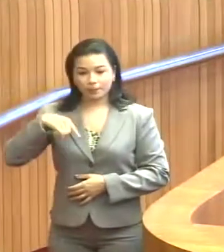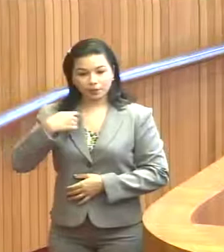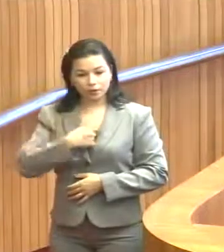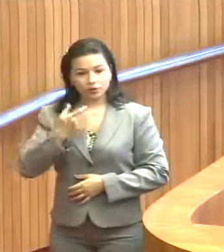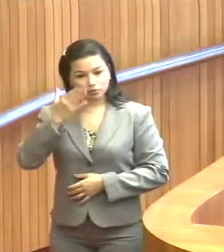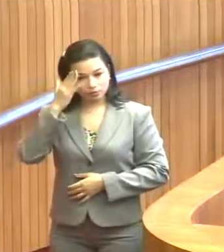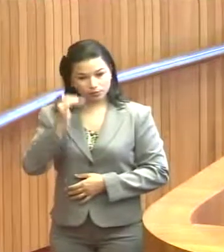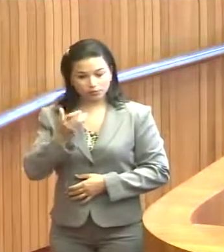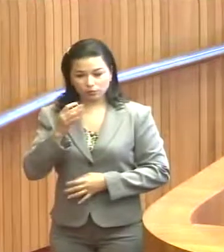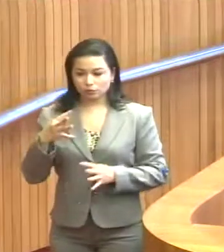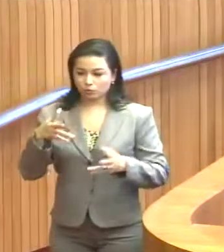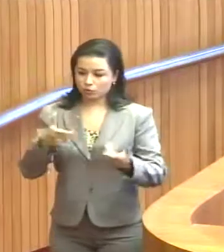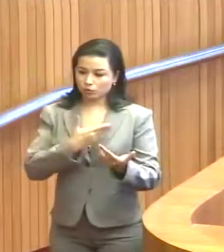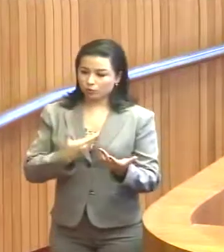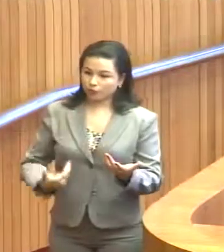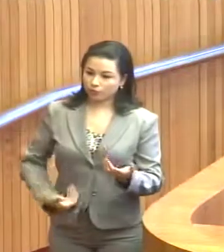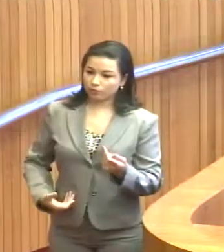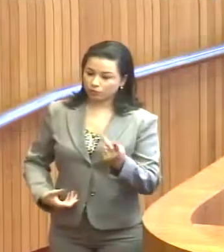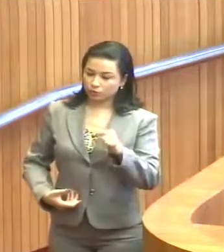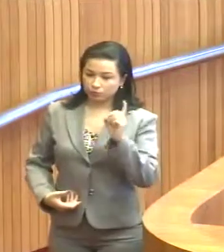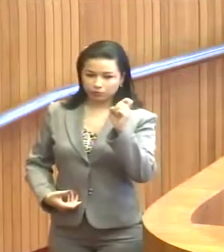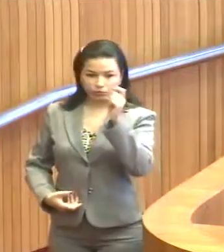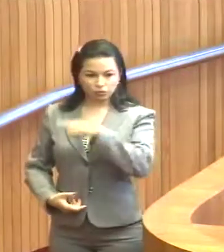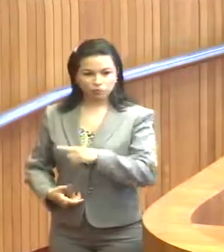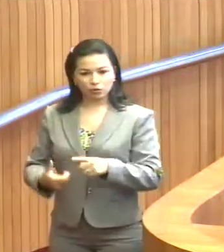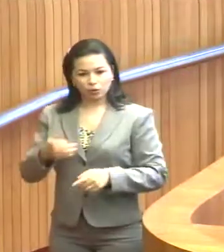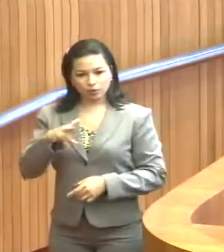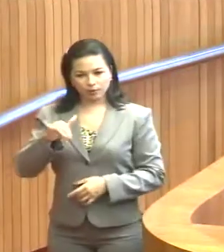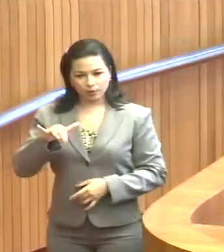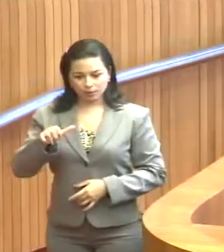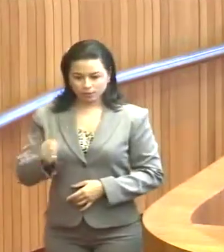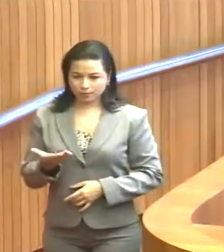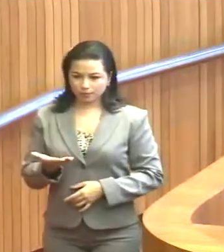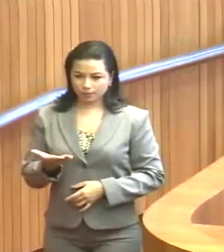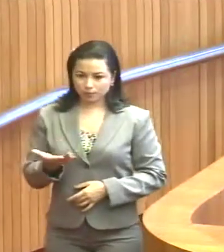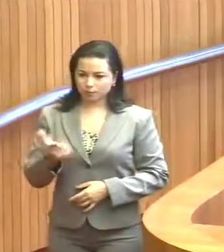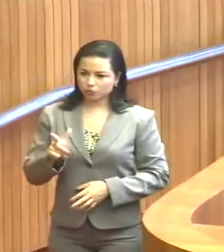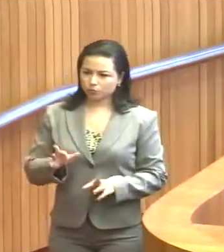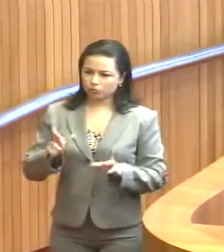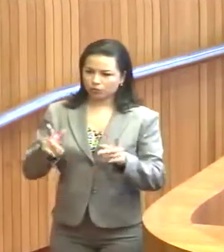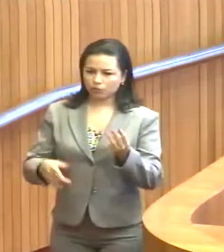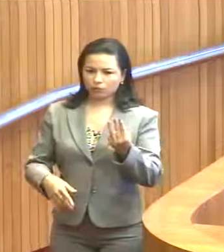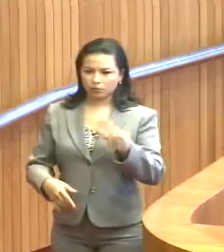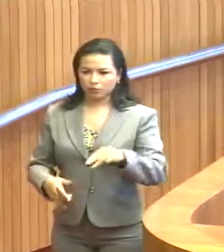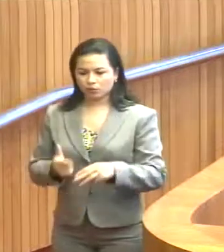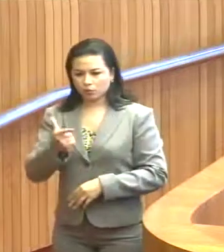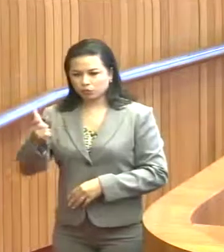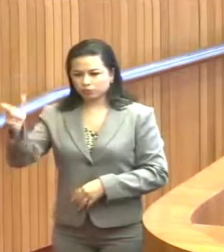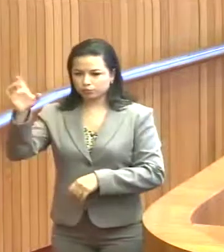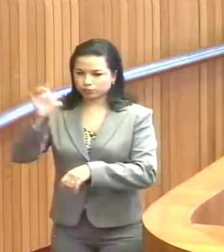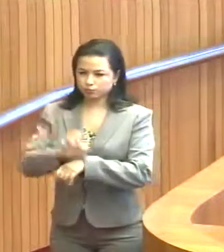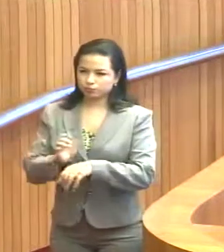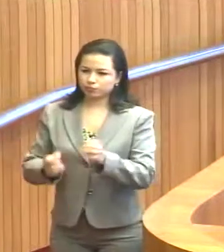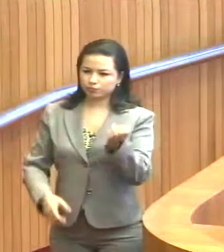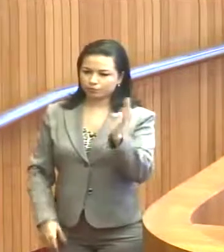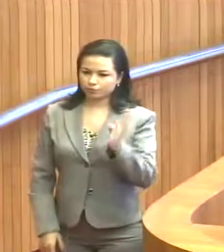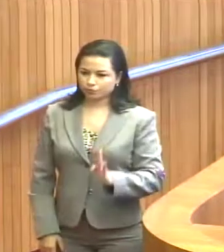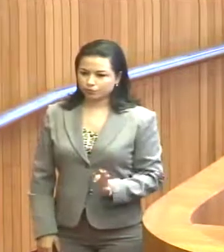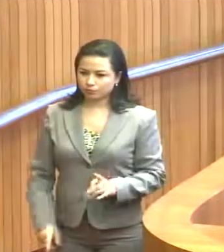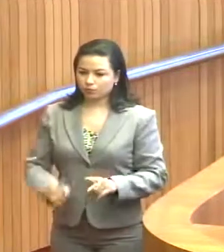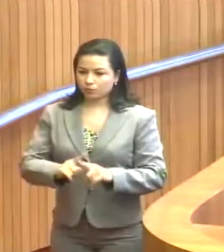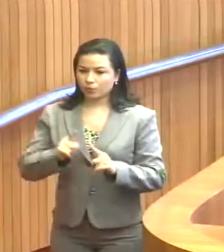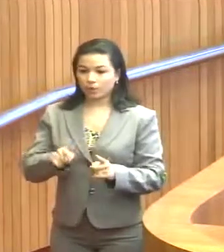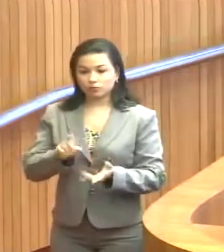todo governo tem a sua dificuldade orçamentária, e não é diferente o Maranhão dos demais estados brasileiros. Mas